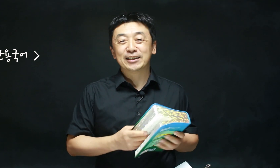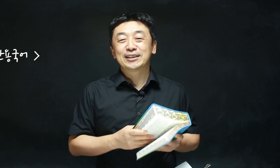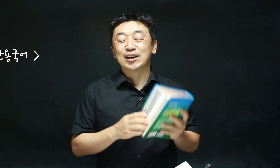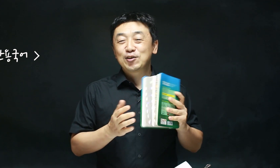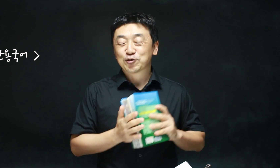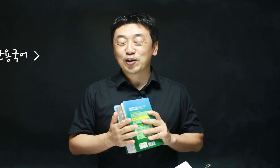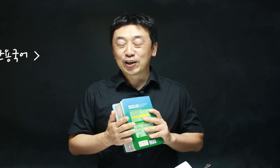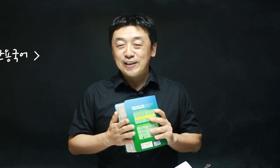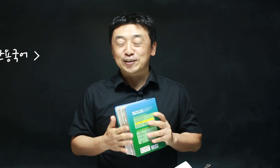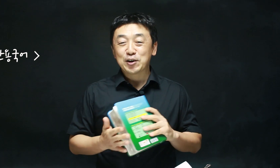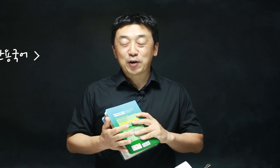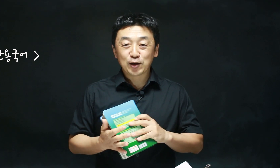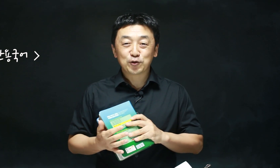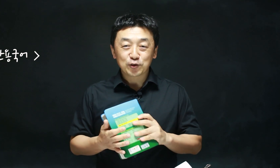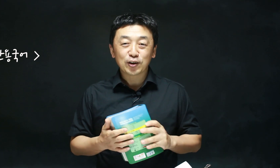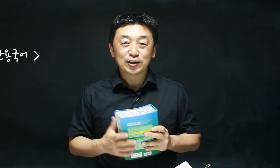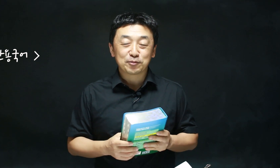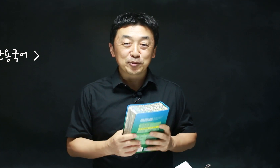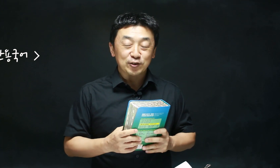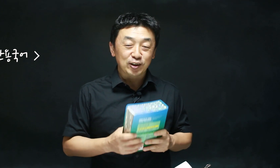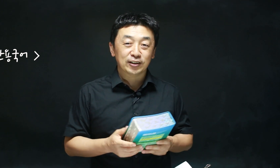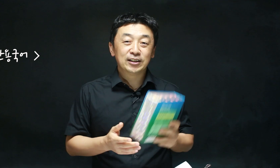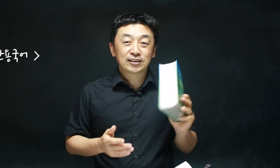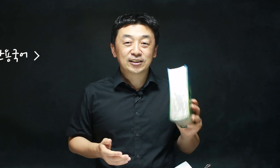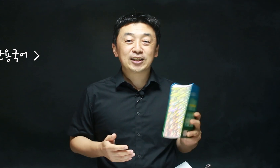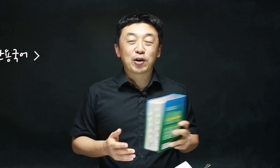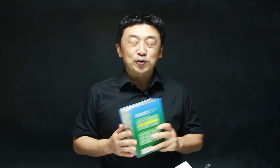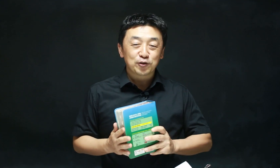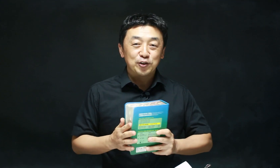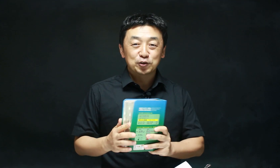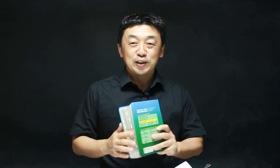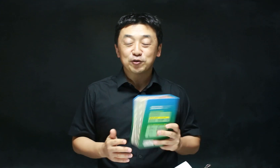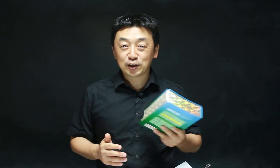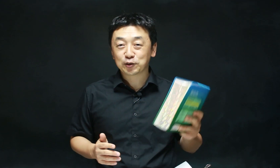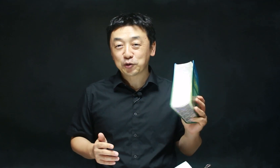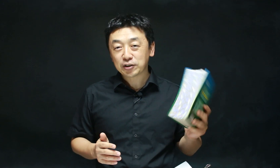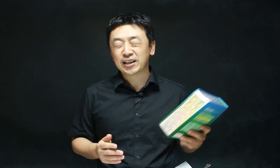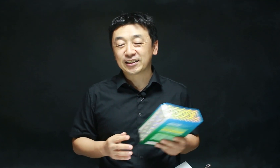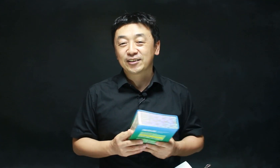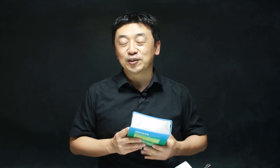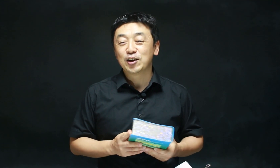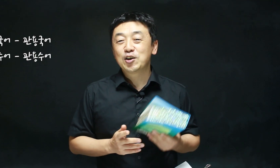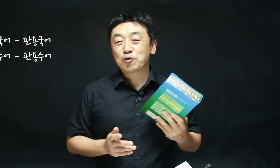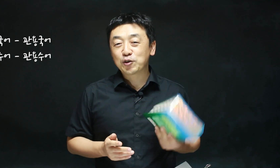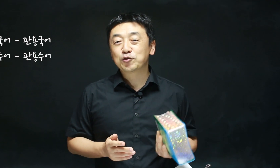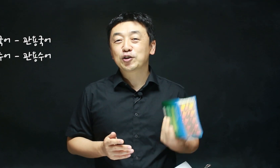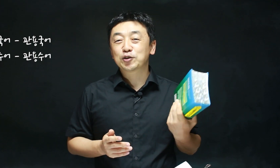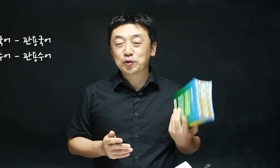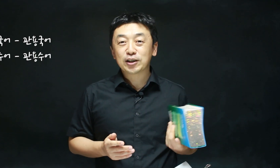네. 국어에는 관용 국어라는 부분이 있고요. 사실은 이 관용 국어를 우리가 수어를 통역을 해야 되는데요. 관용 국어를 통역하는